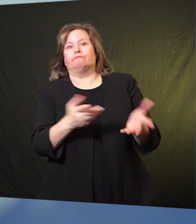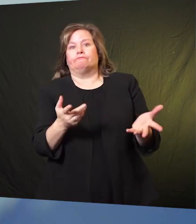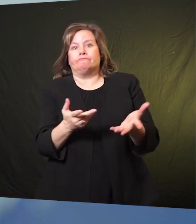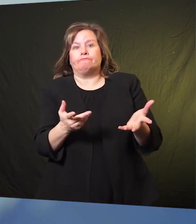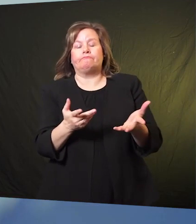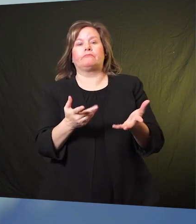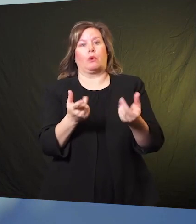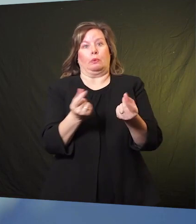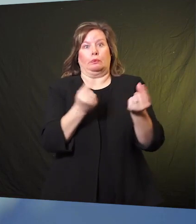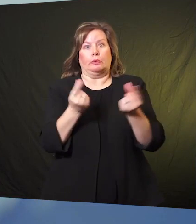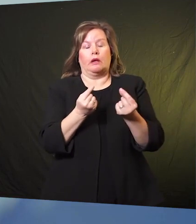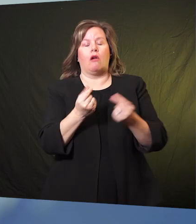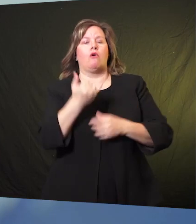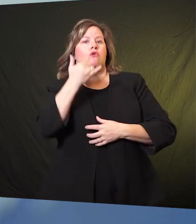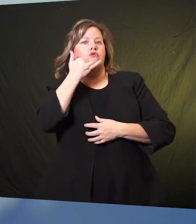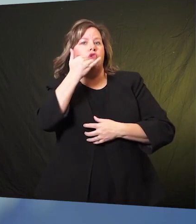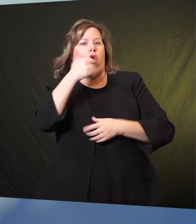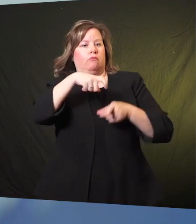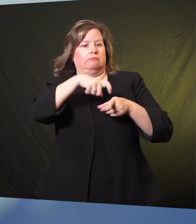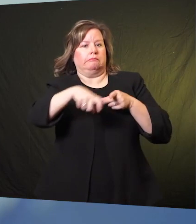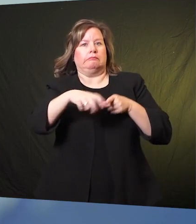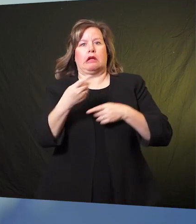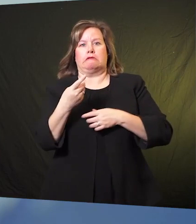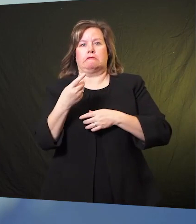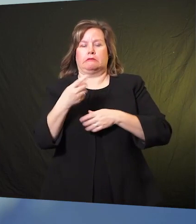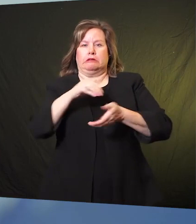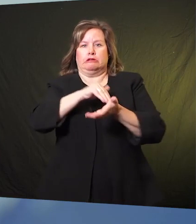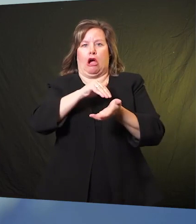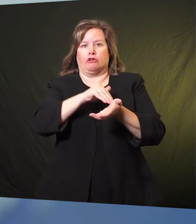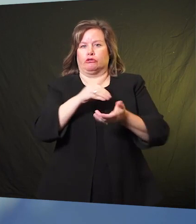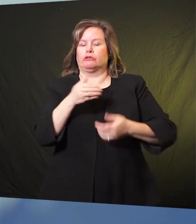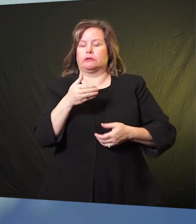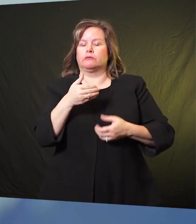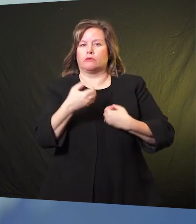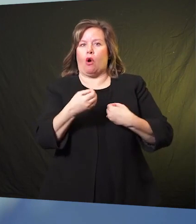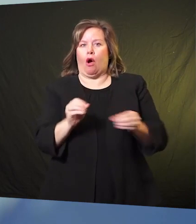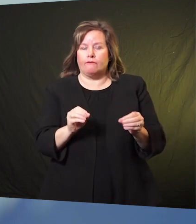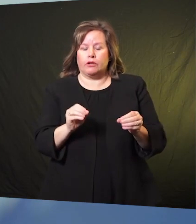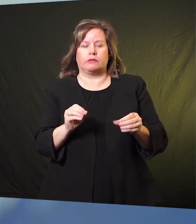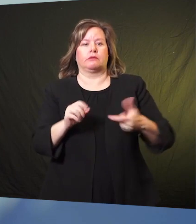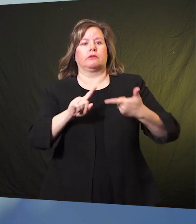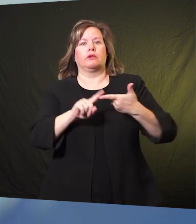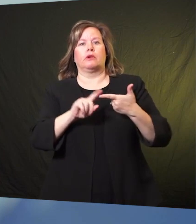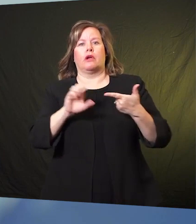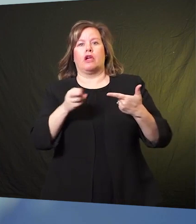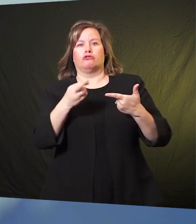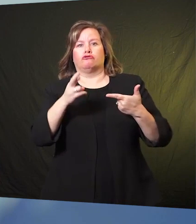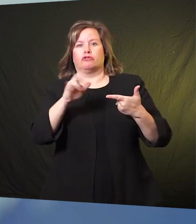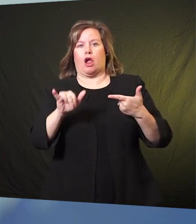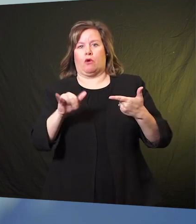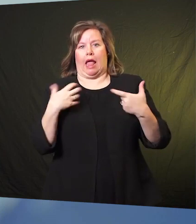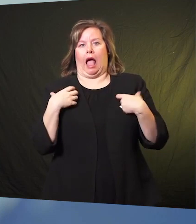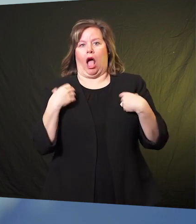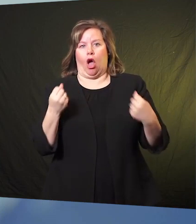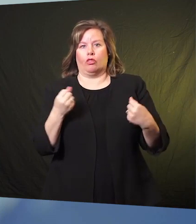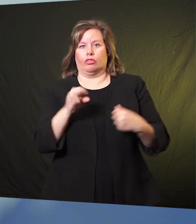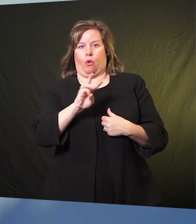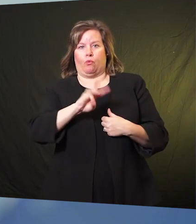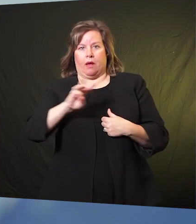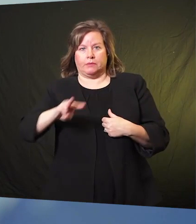ryder puntocom tendrán una herramienta de detección ahí responde las preguntas en la herramienta de